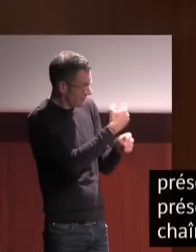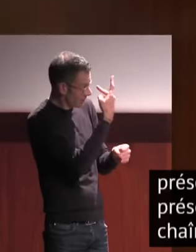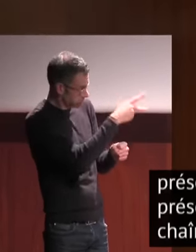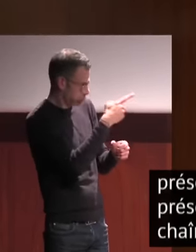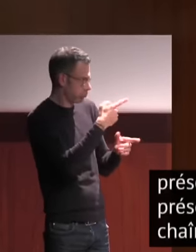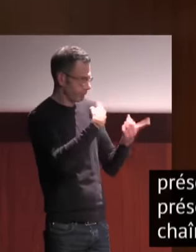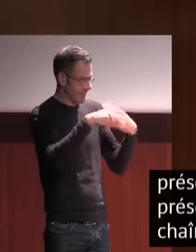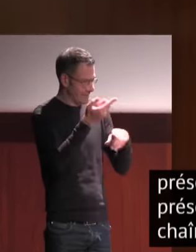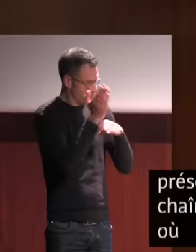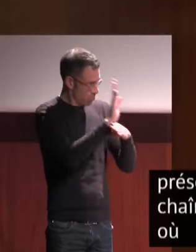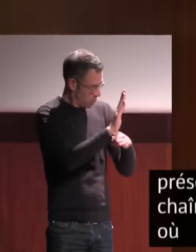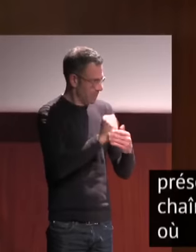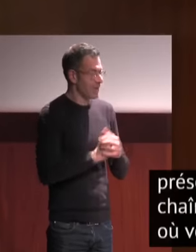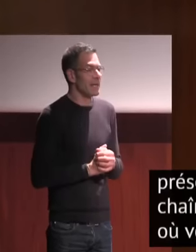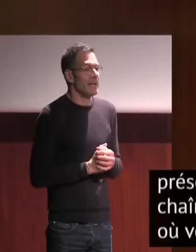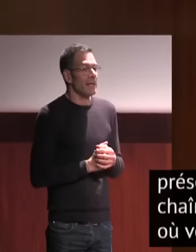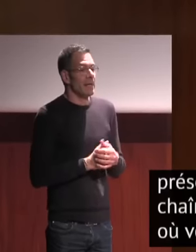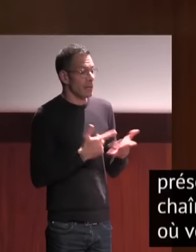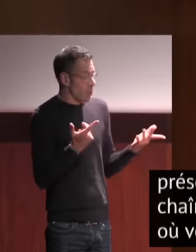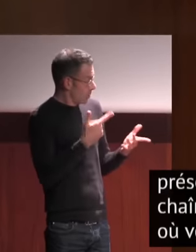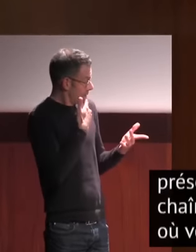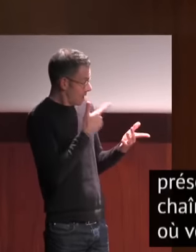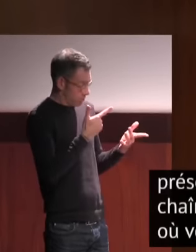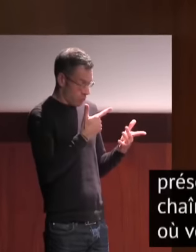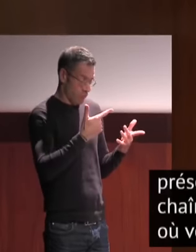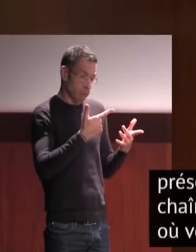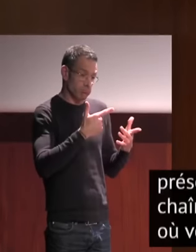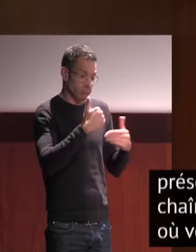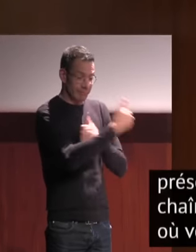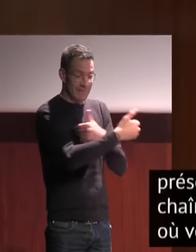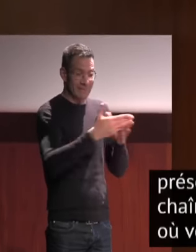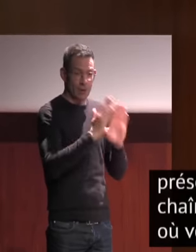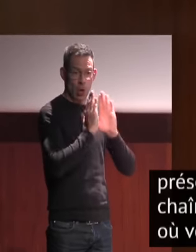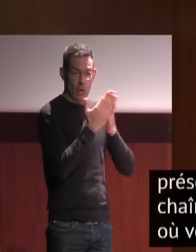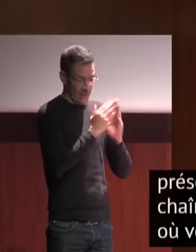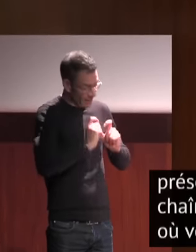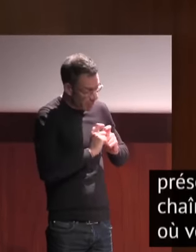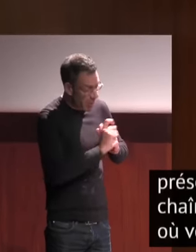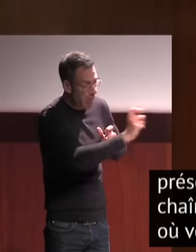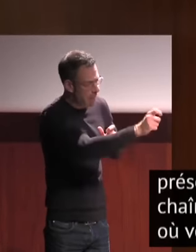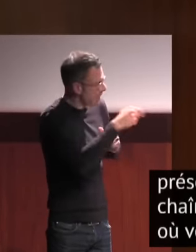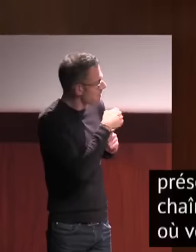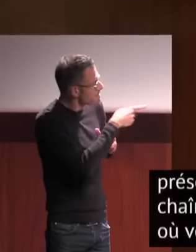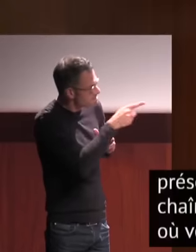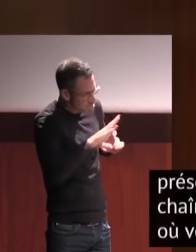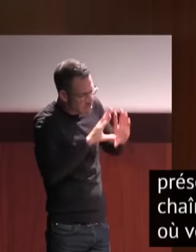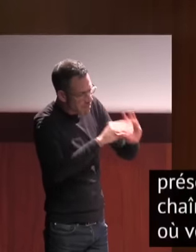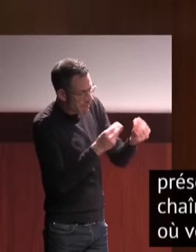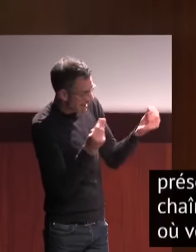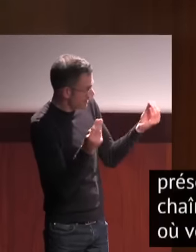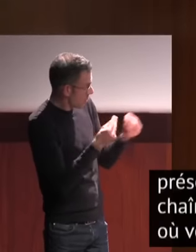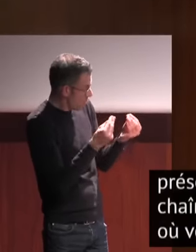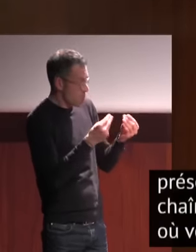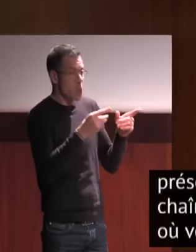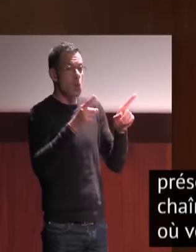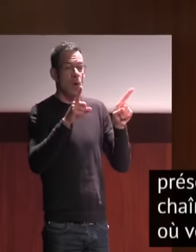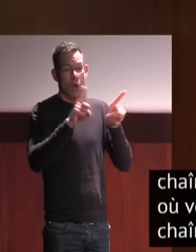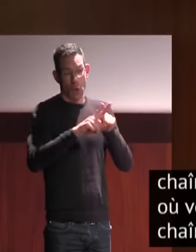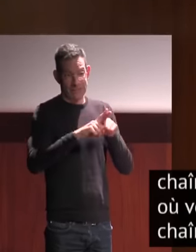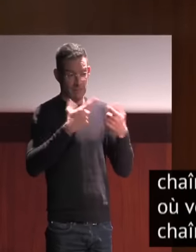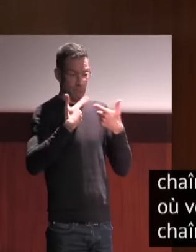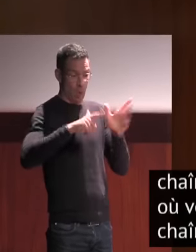intéressant. Et donc, quelle place vous occupez dans la chaîne du livre et quel rôle jouez-vous dans la transmission de la langue des signes